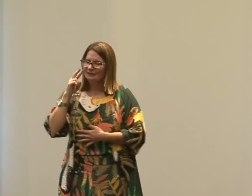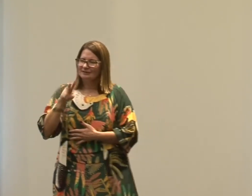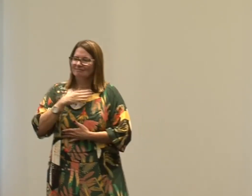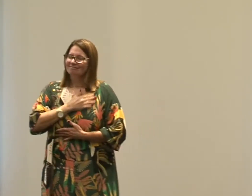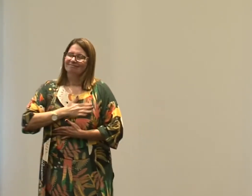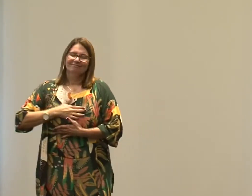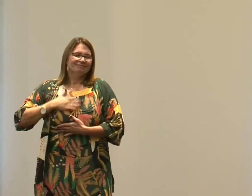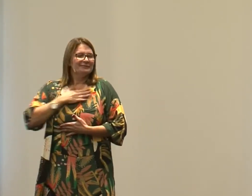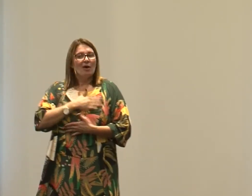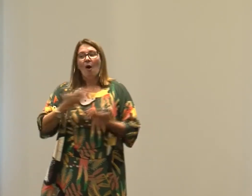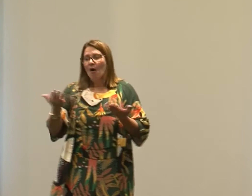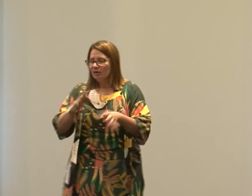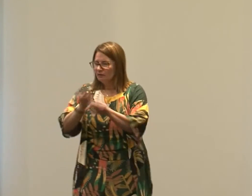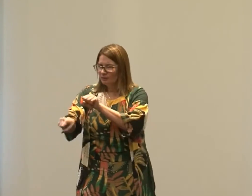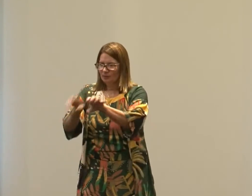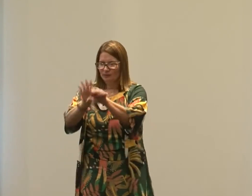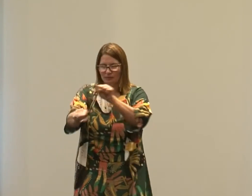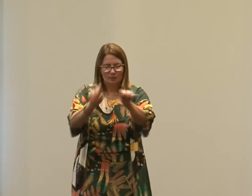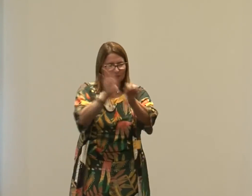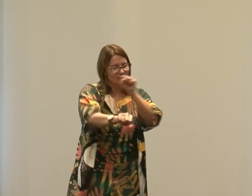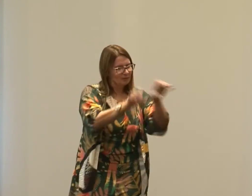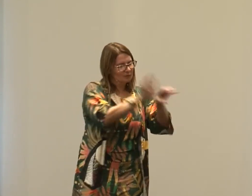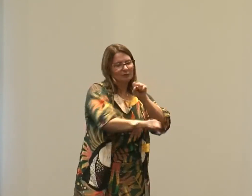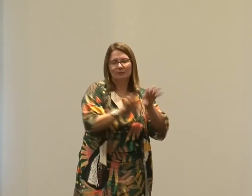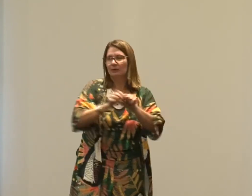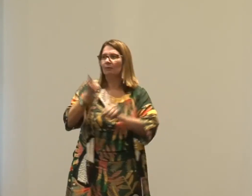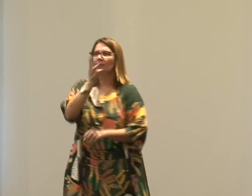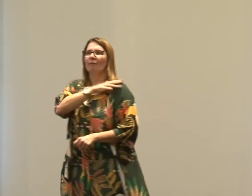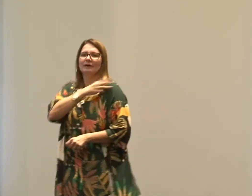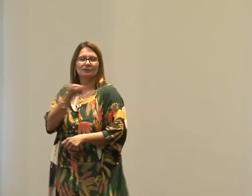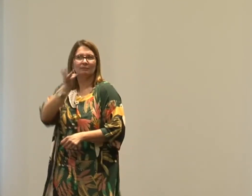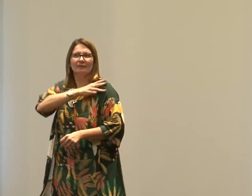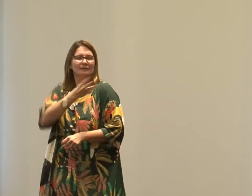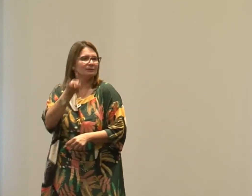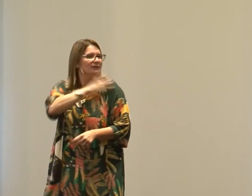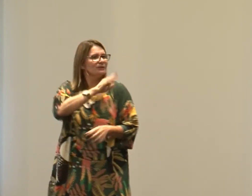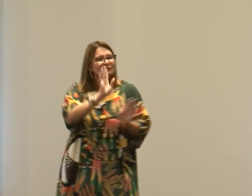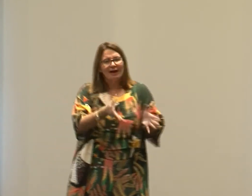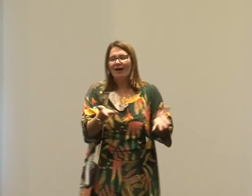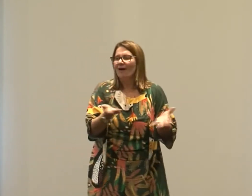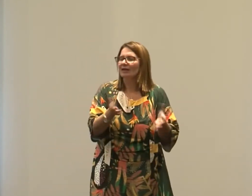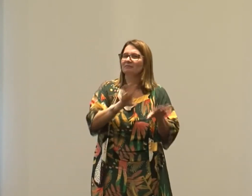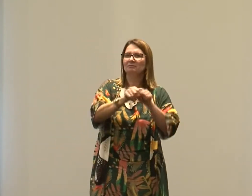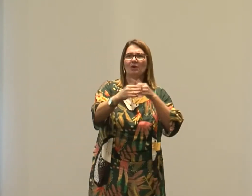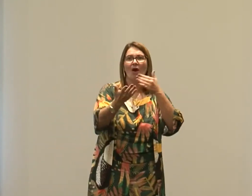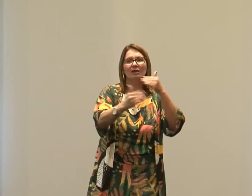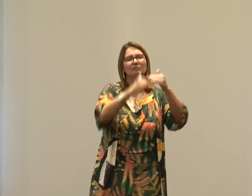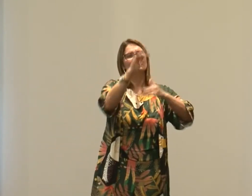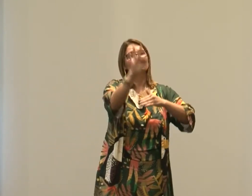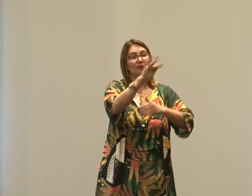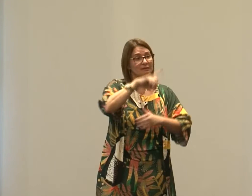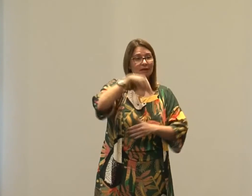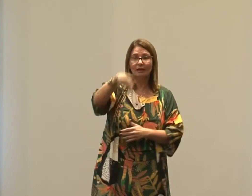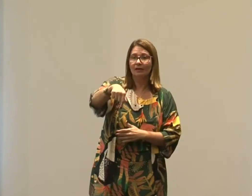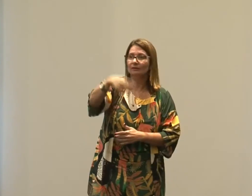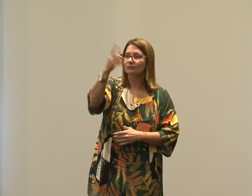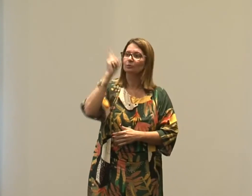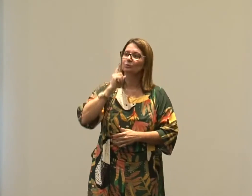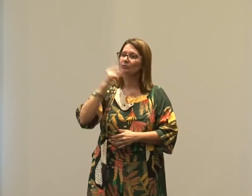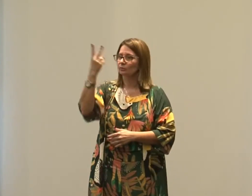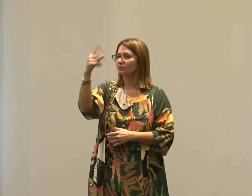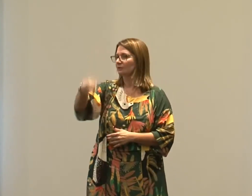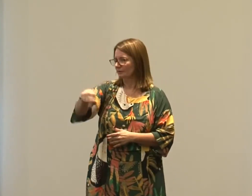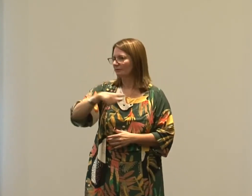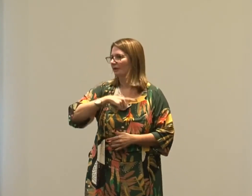desenvolvendo, eu tenho visto isso e ficado muito feliz, como os surdos têm se formado no ensino médio, muitos